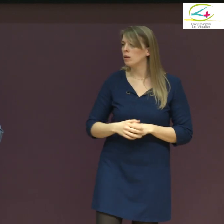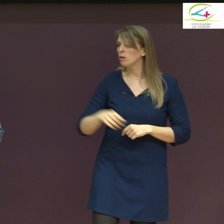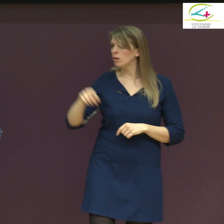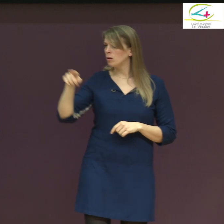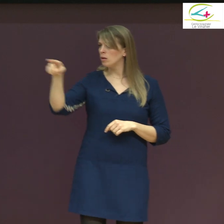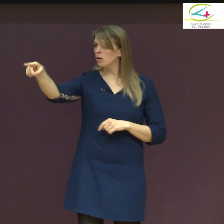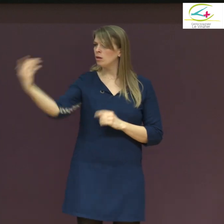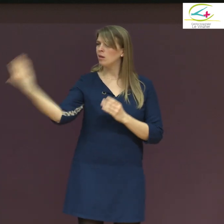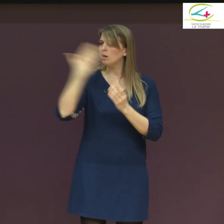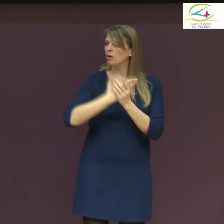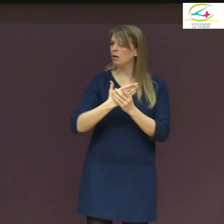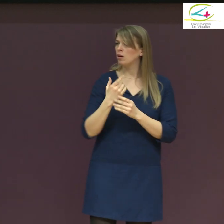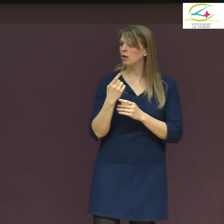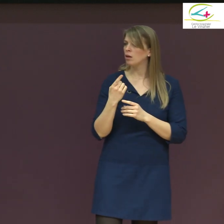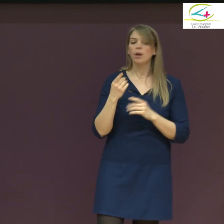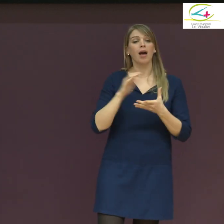associations, il y en a